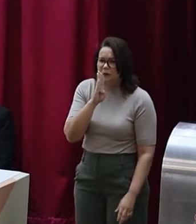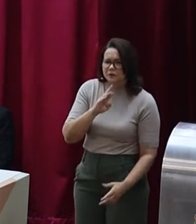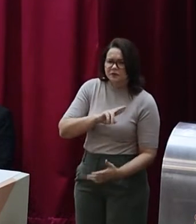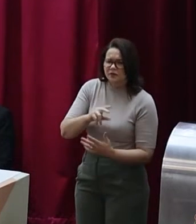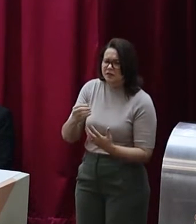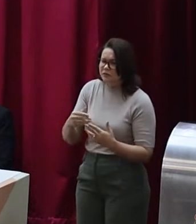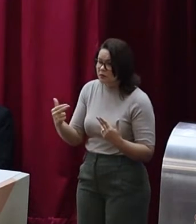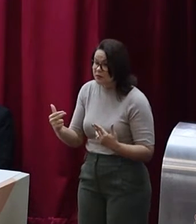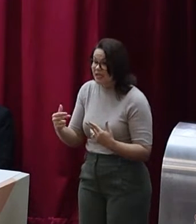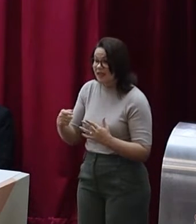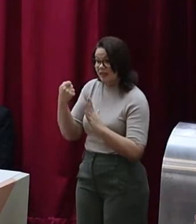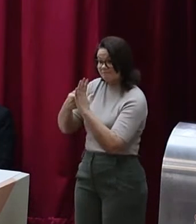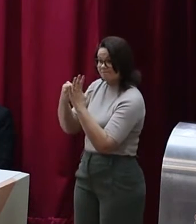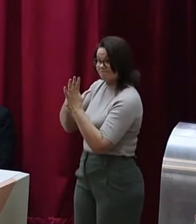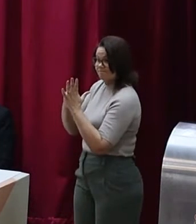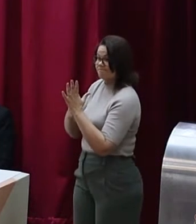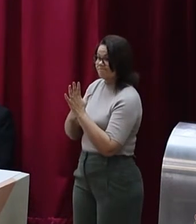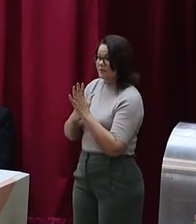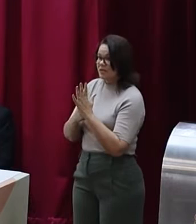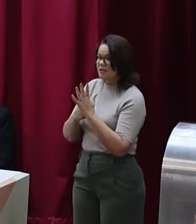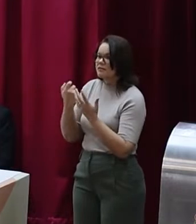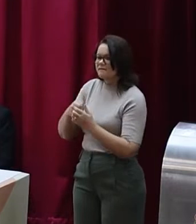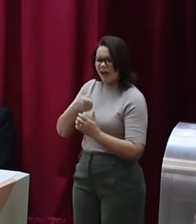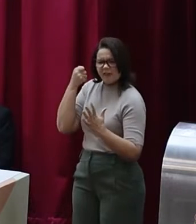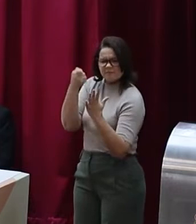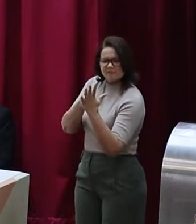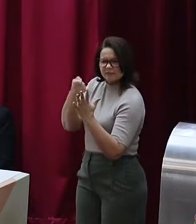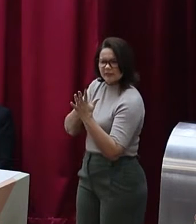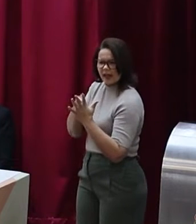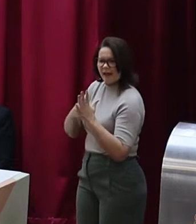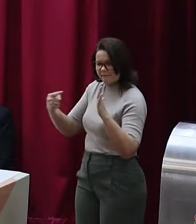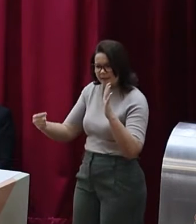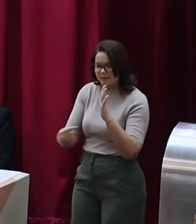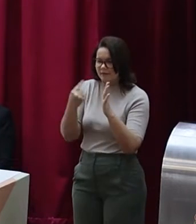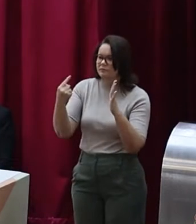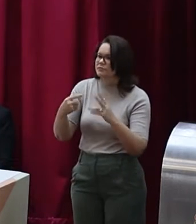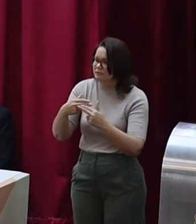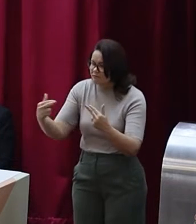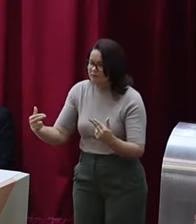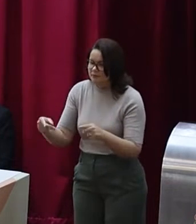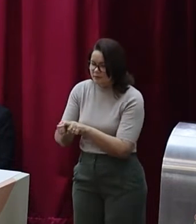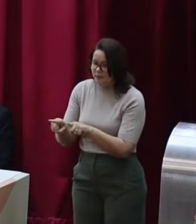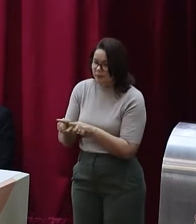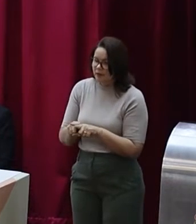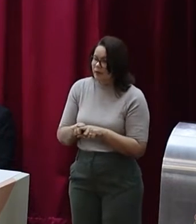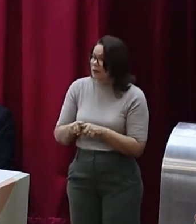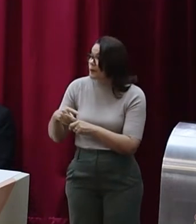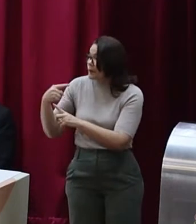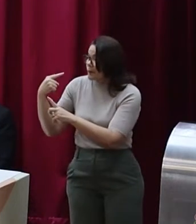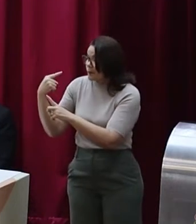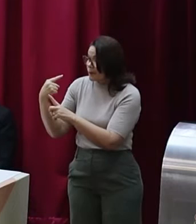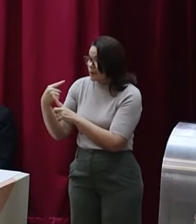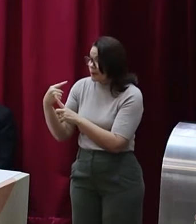que, em vez disso, levantam suas vozes, né, como fala Bell Hooks, e denunciam esse estado de coisas, mesmo sob grande risco